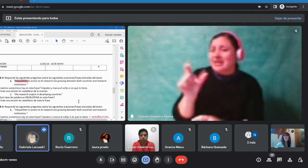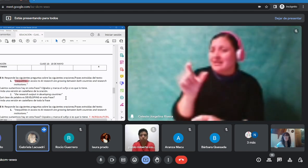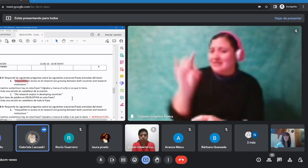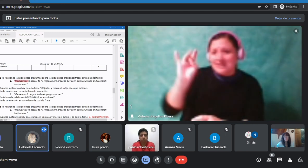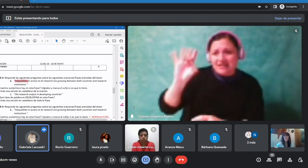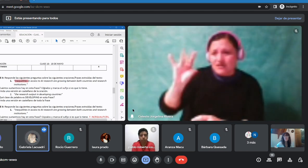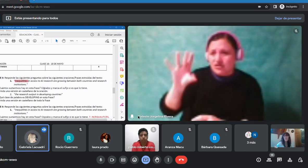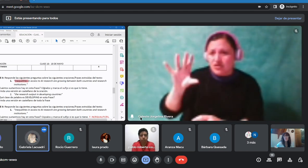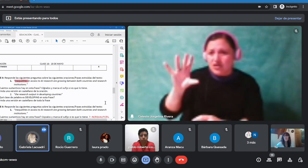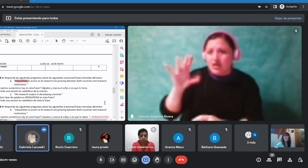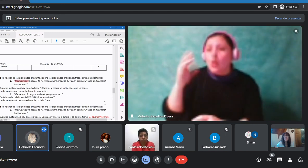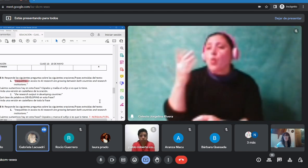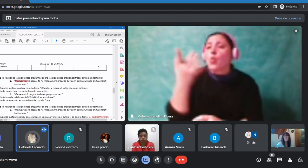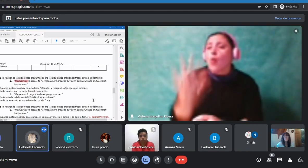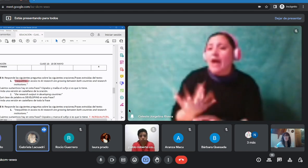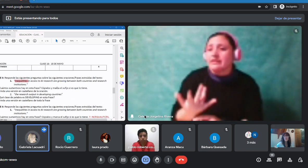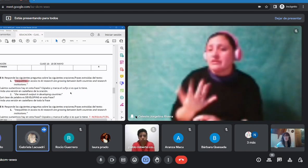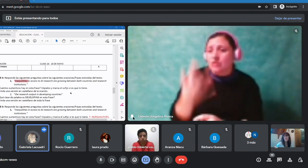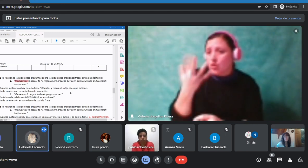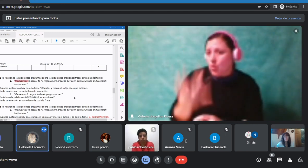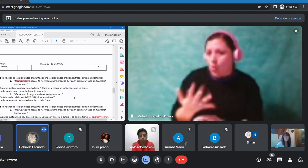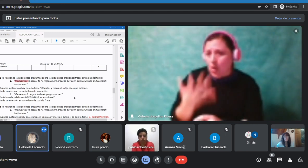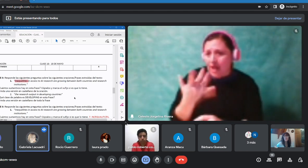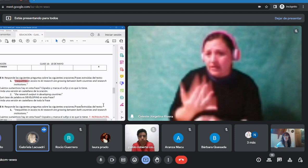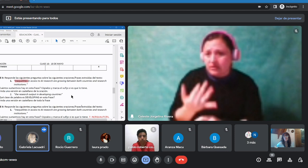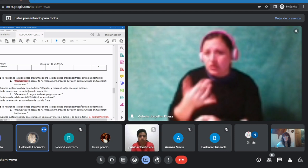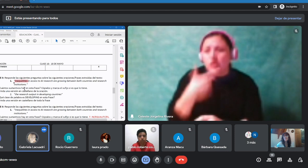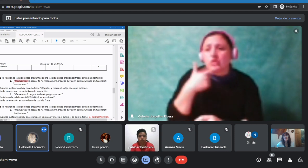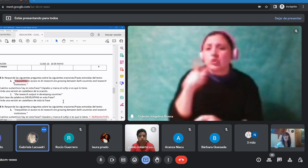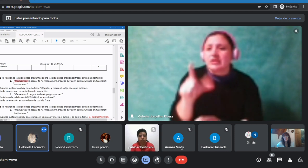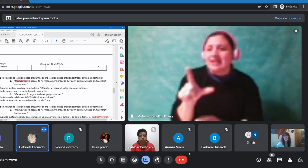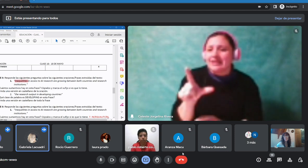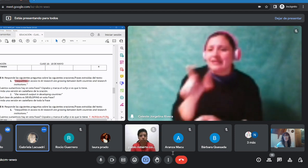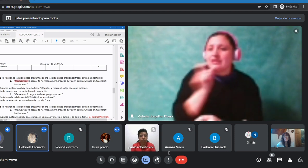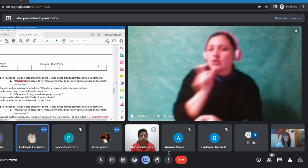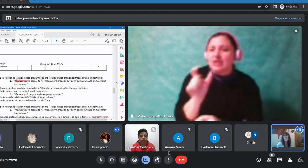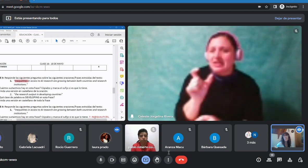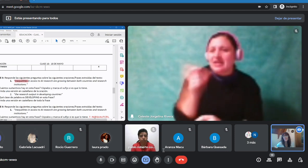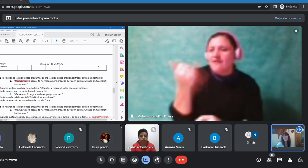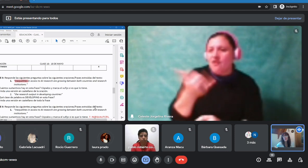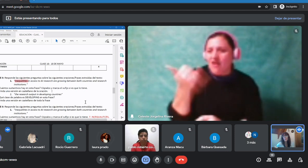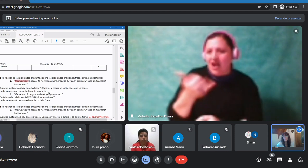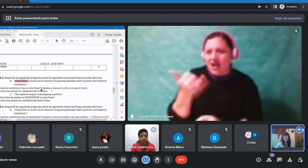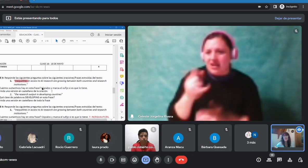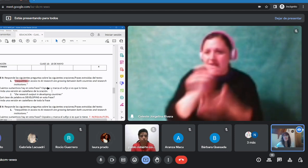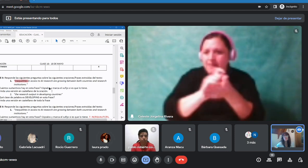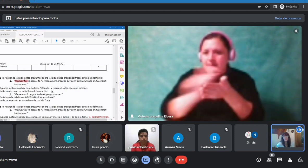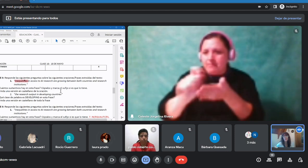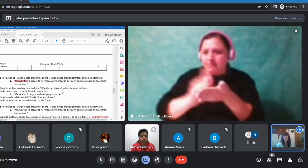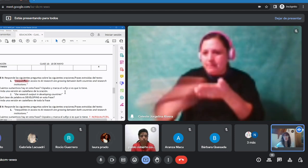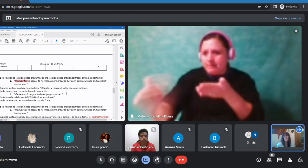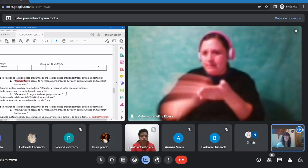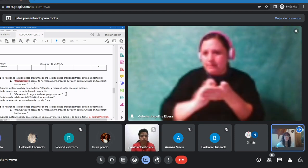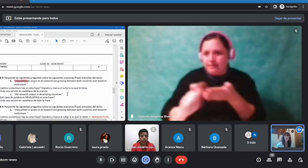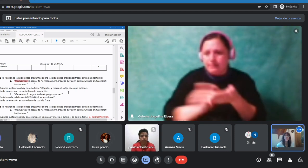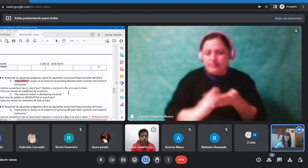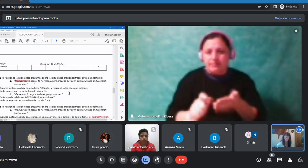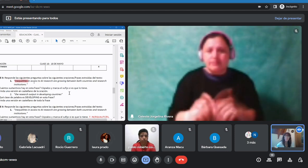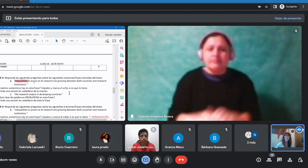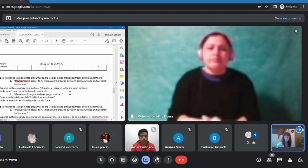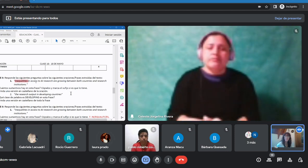¿cuántos sustantivos hay? Cópialos y marca el sufijo si es que lo tiene. Sí, yo le marqué también el prefijo, pero en realidad el sufijo es lo que había que